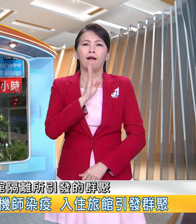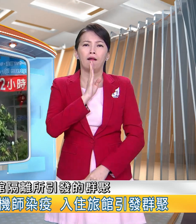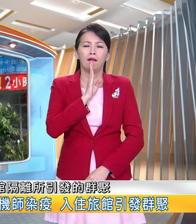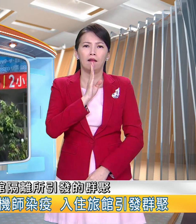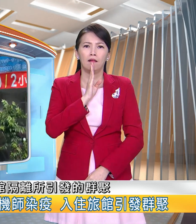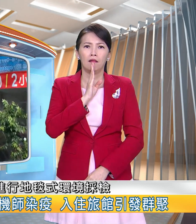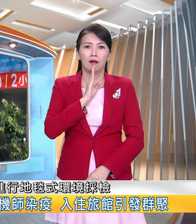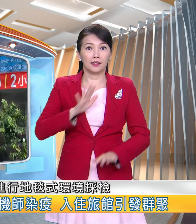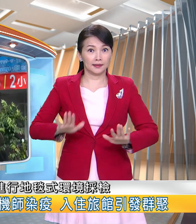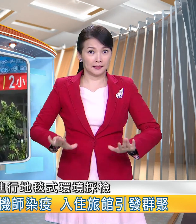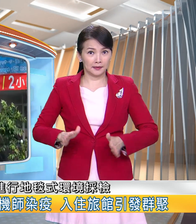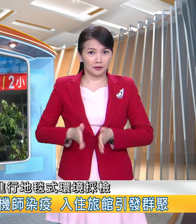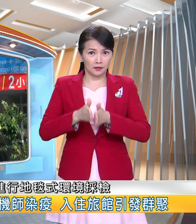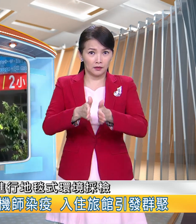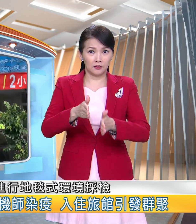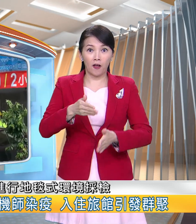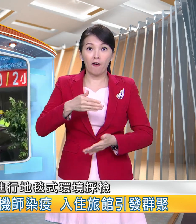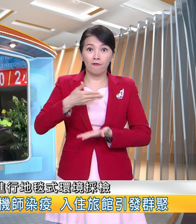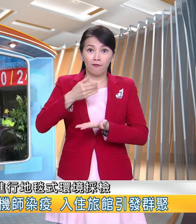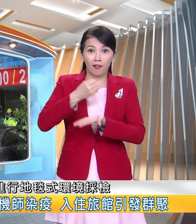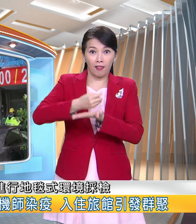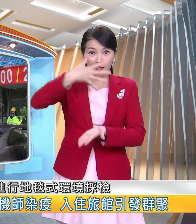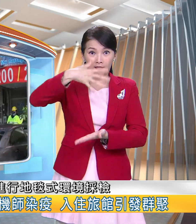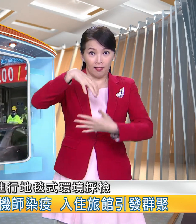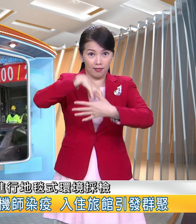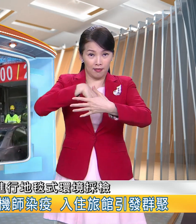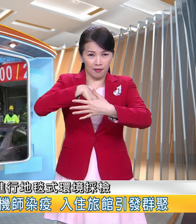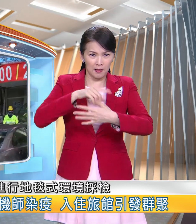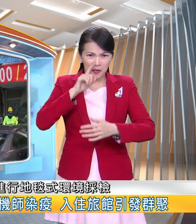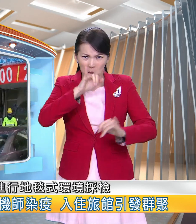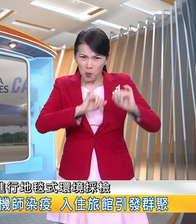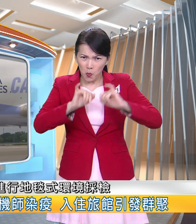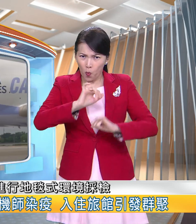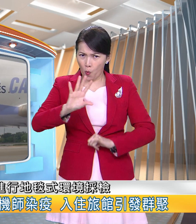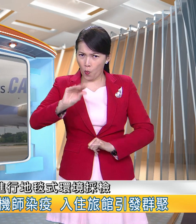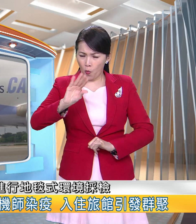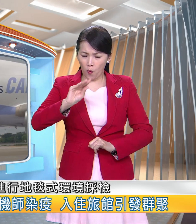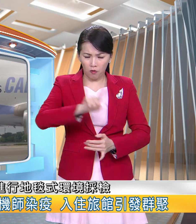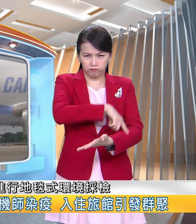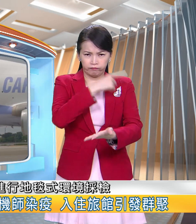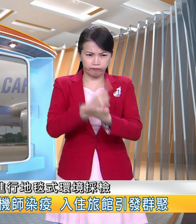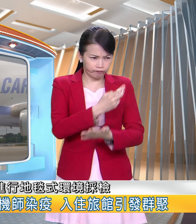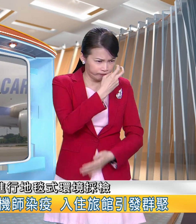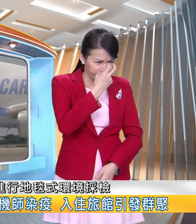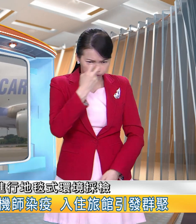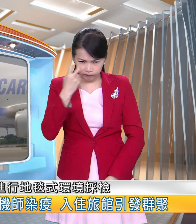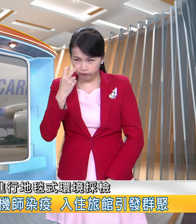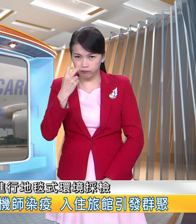因此针对饭店进行地毯式环境采检。